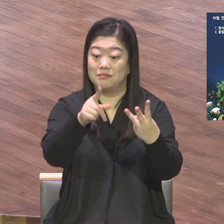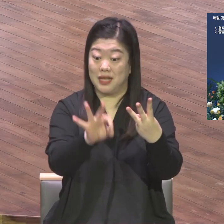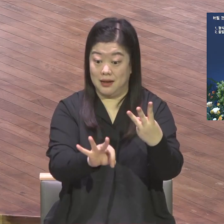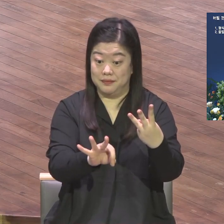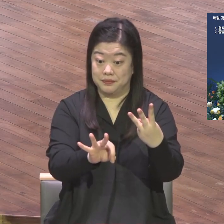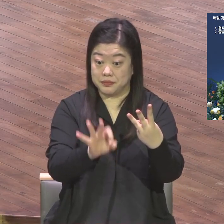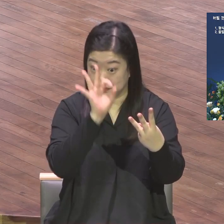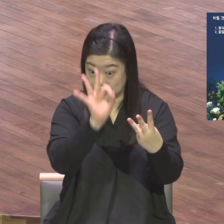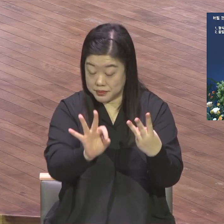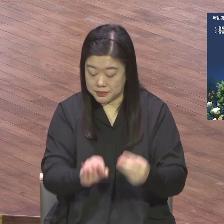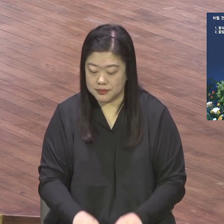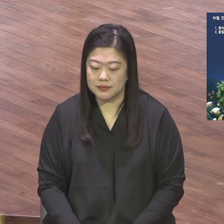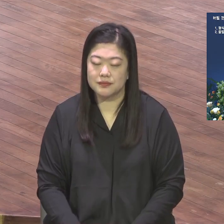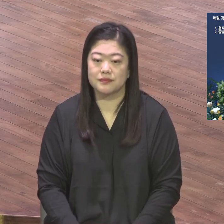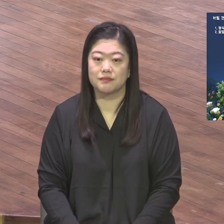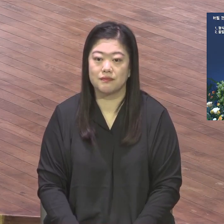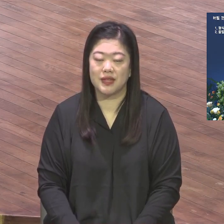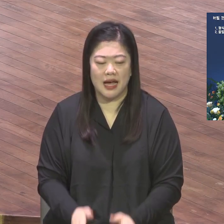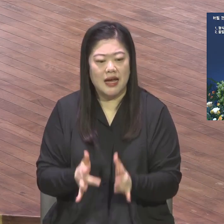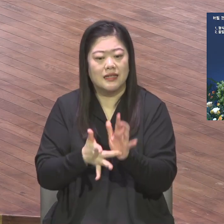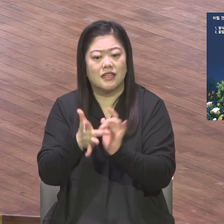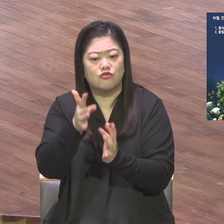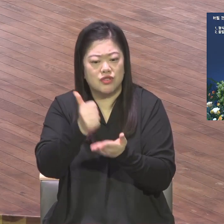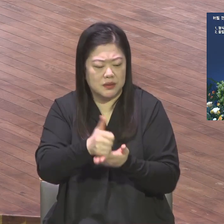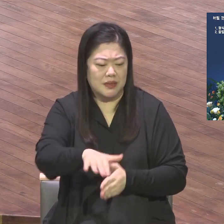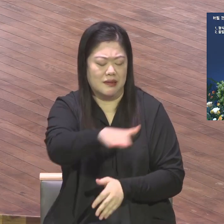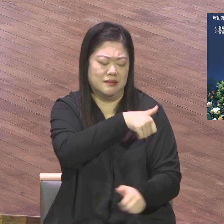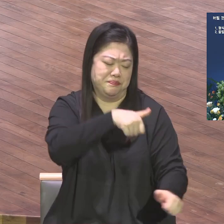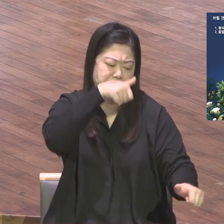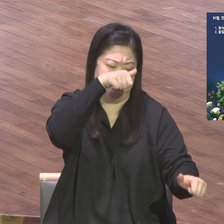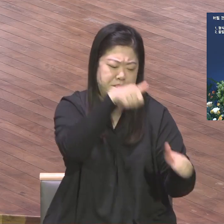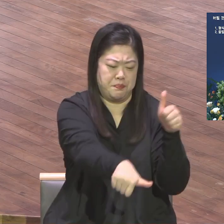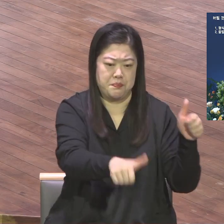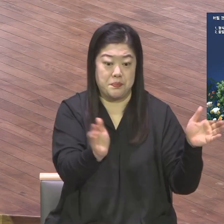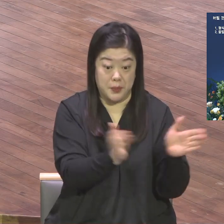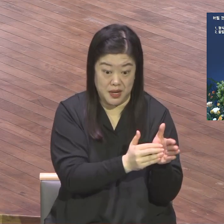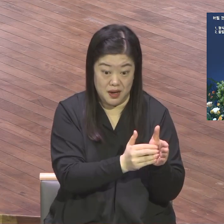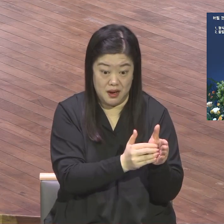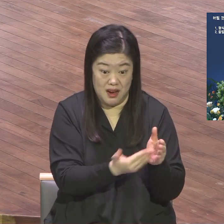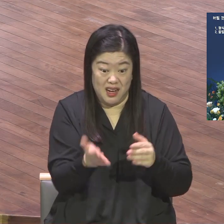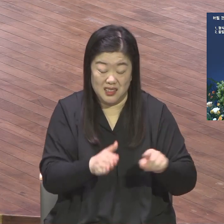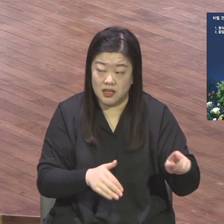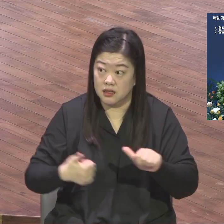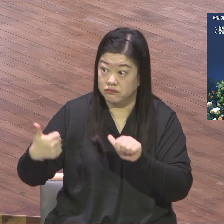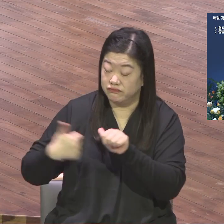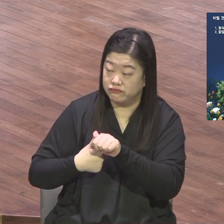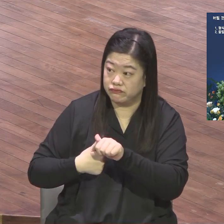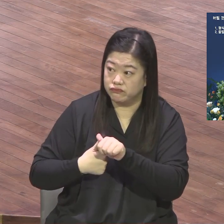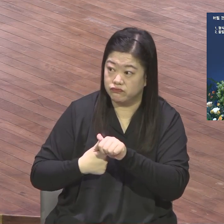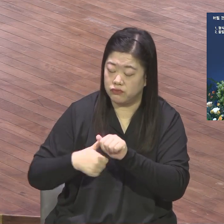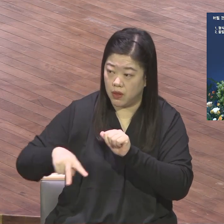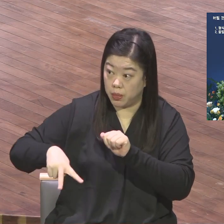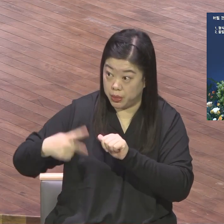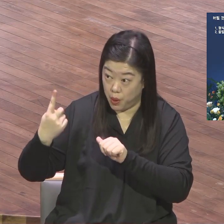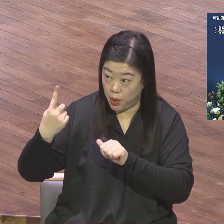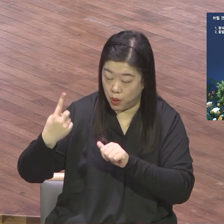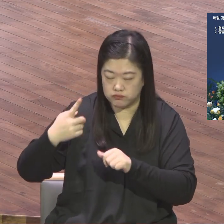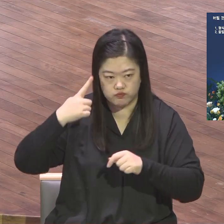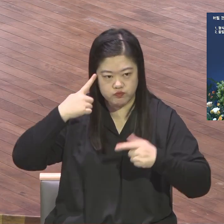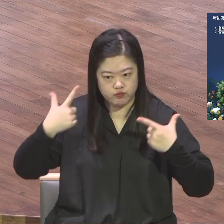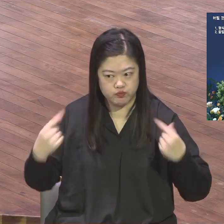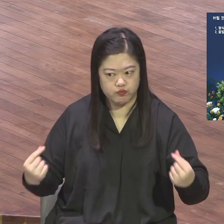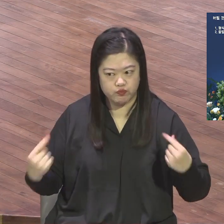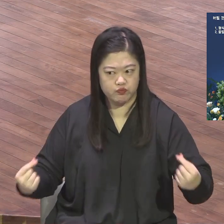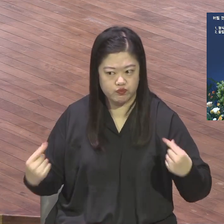교훈을 주셨음에도 불구하고 이들의 율법적 정죄의식은 변화의 기미를